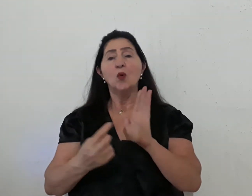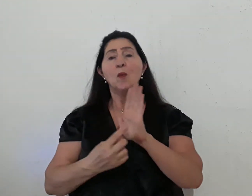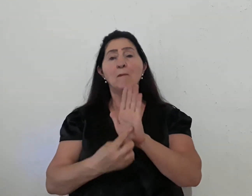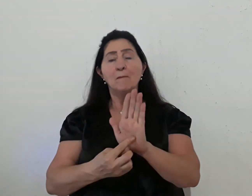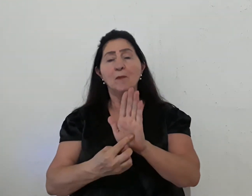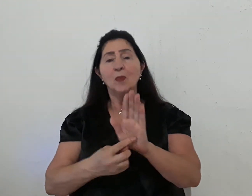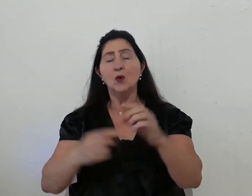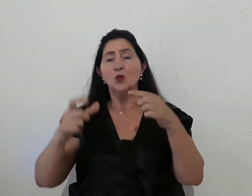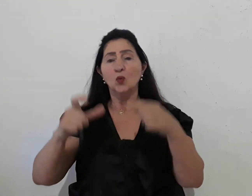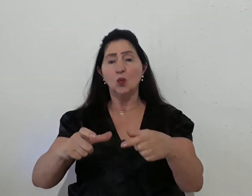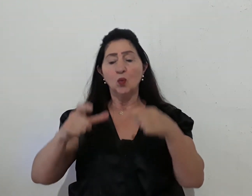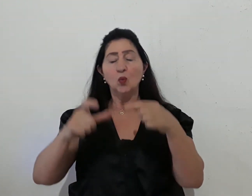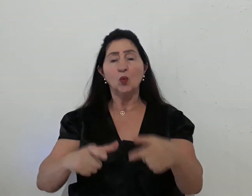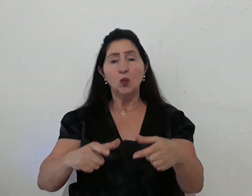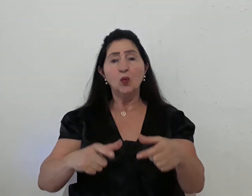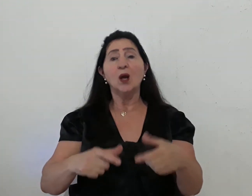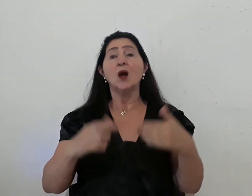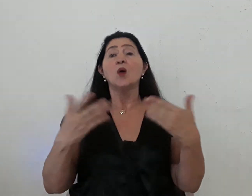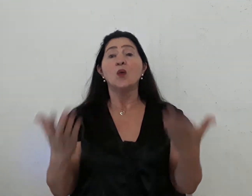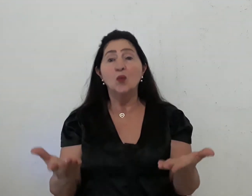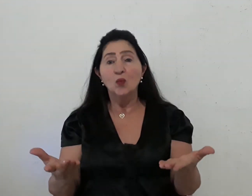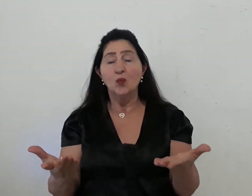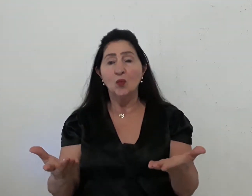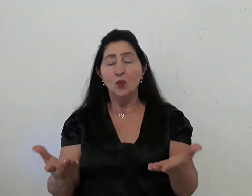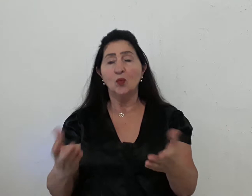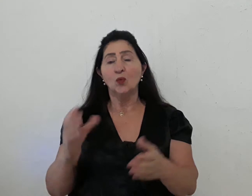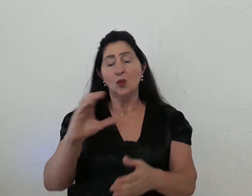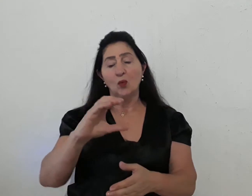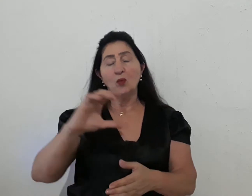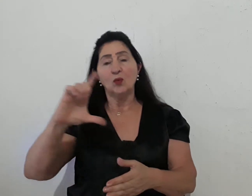como lugar determinado em